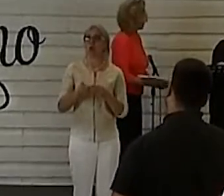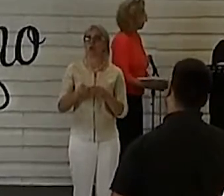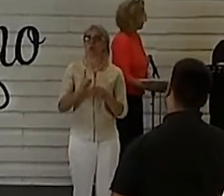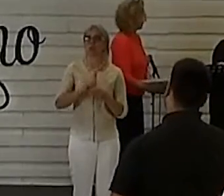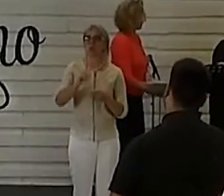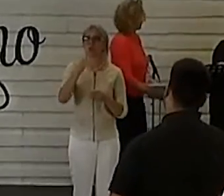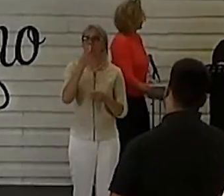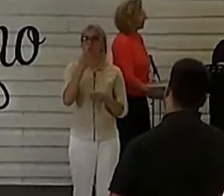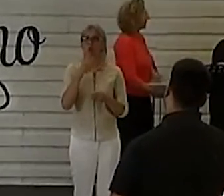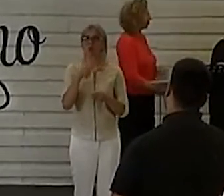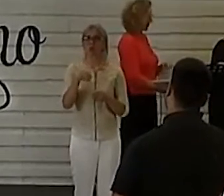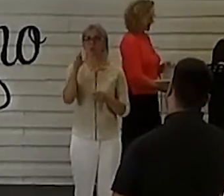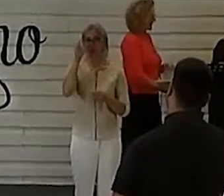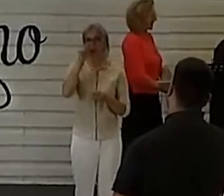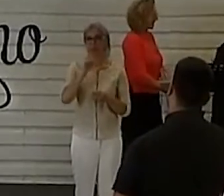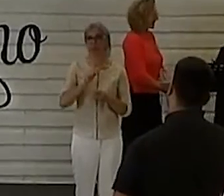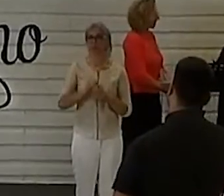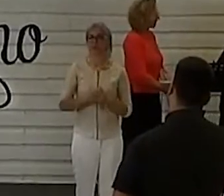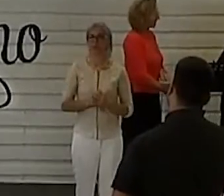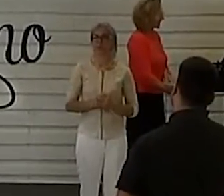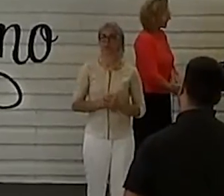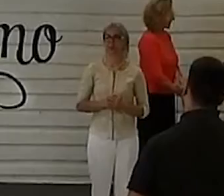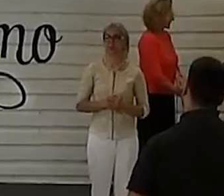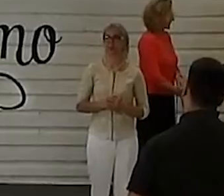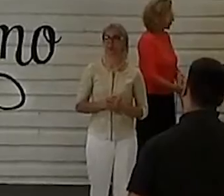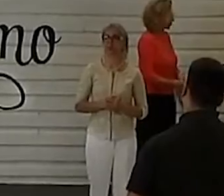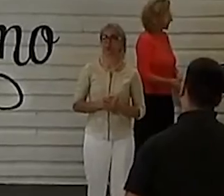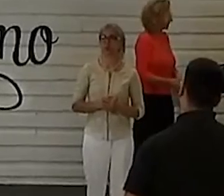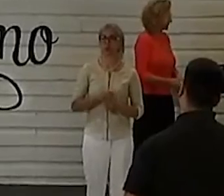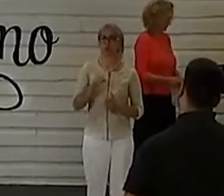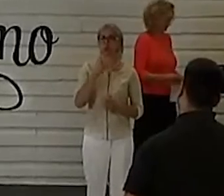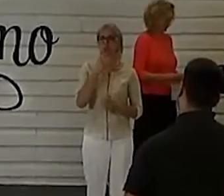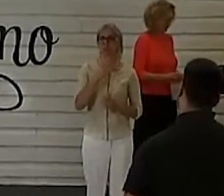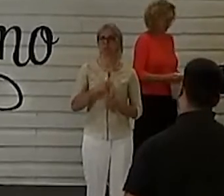che tu possa comprendere chi sei,